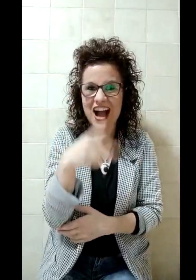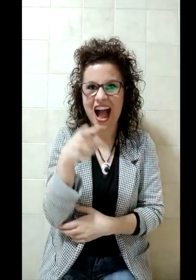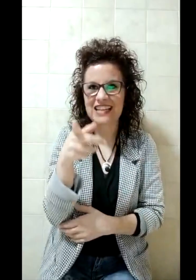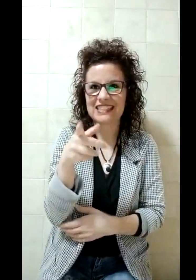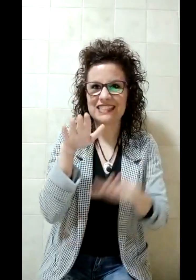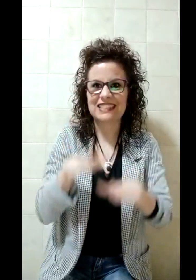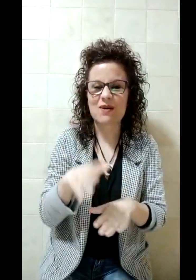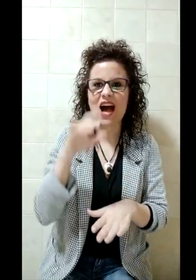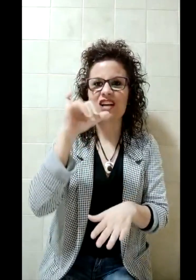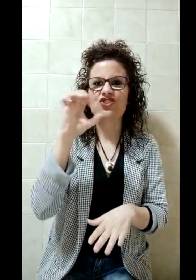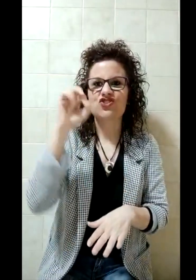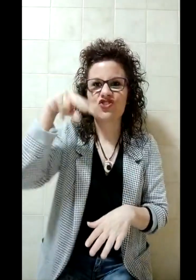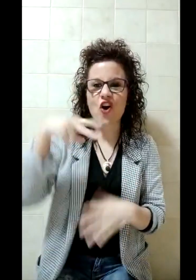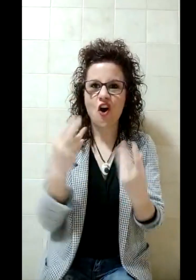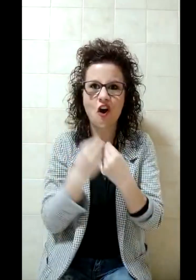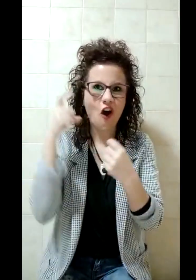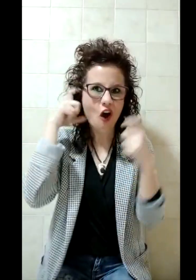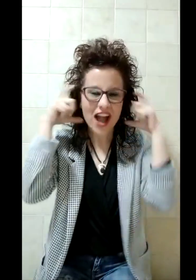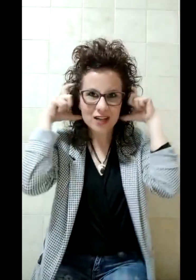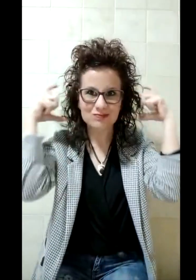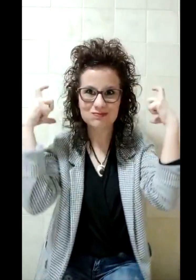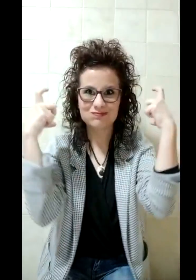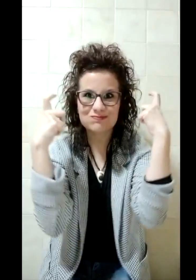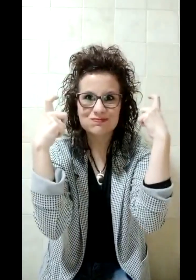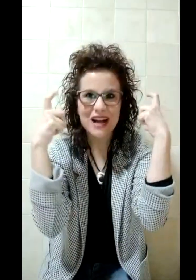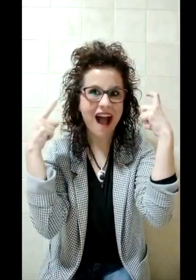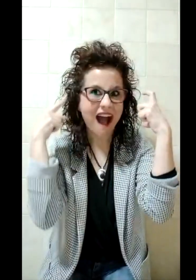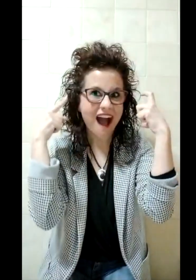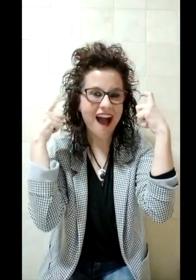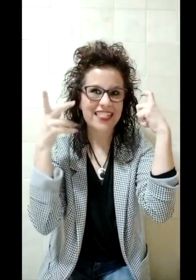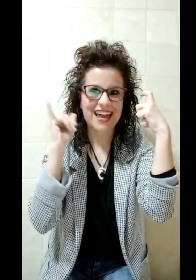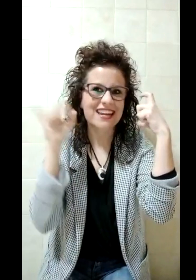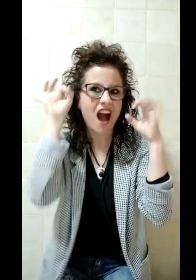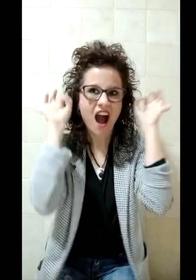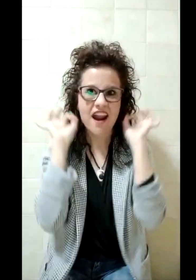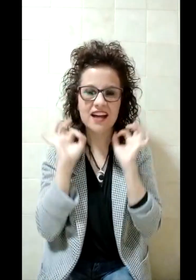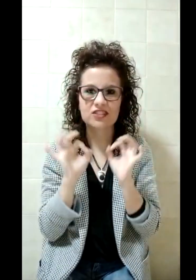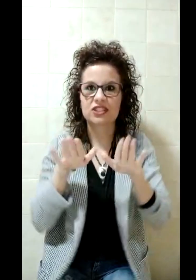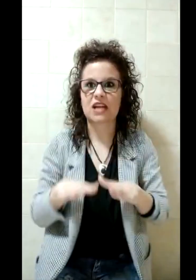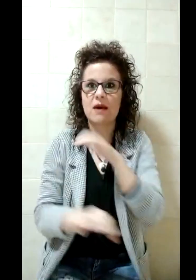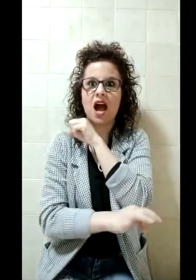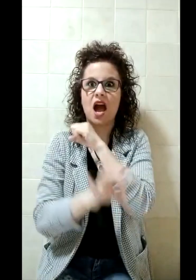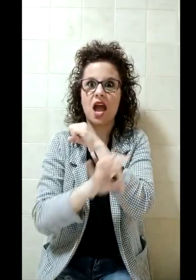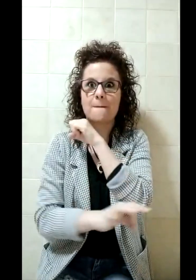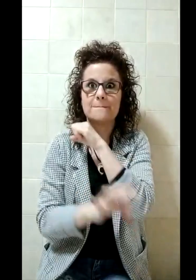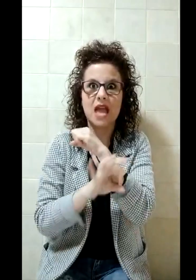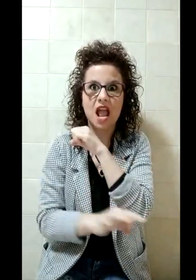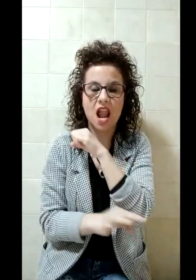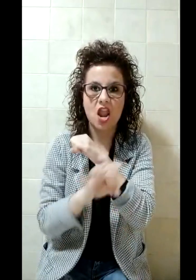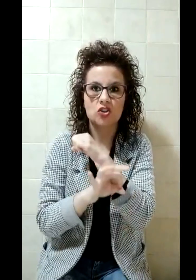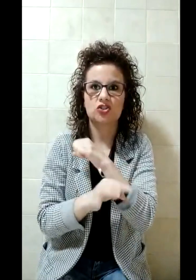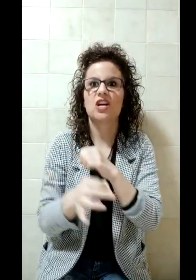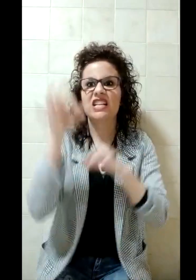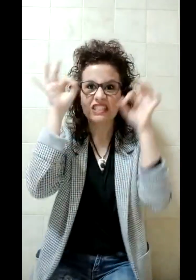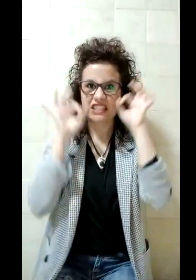¡Cumpleaños feliz!», gritaban. Allí estaba John, con sus orejas de soplillo, en cuyos bordes todavía había